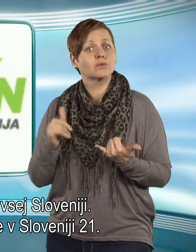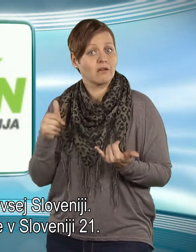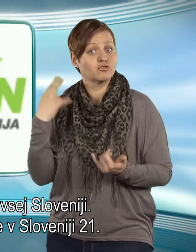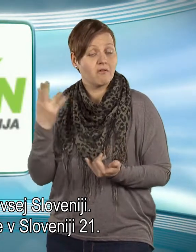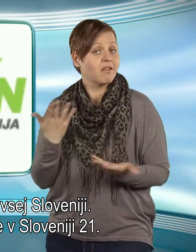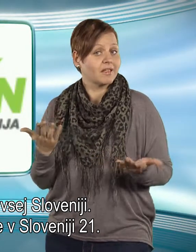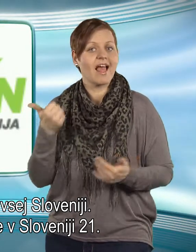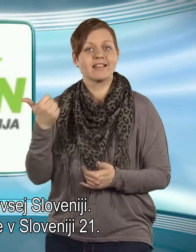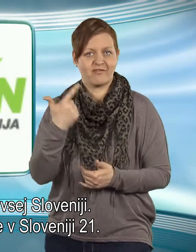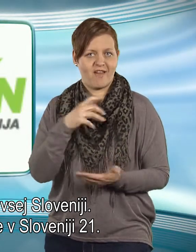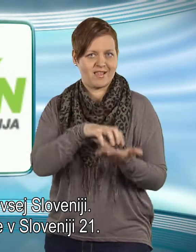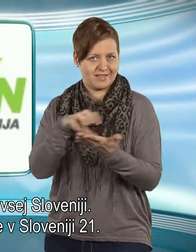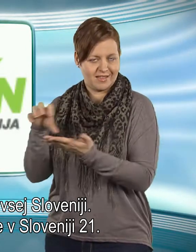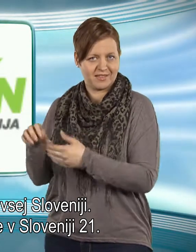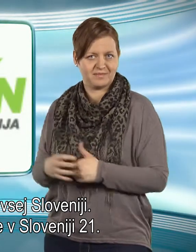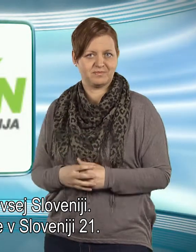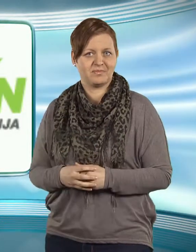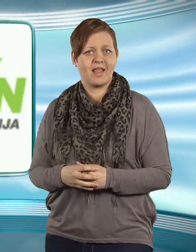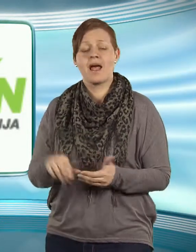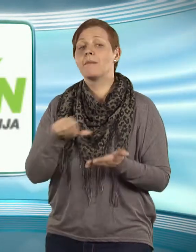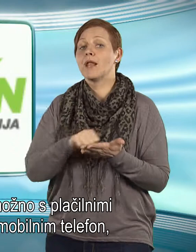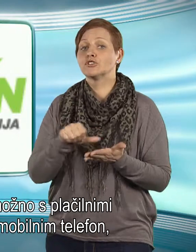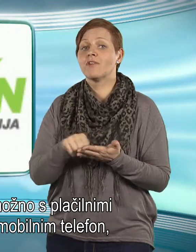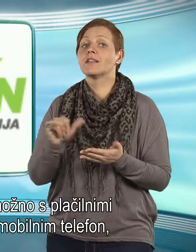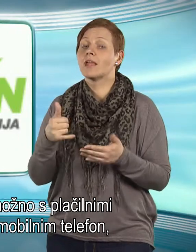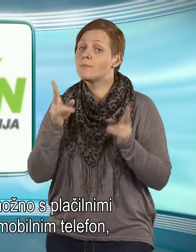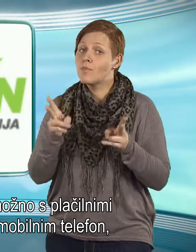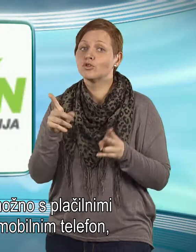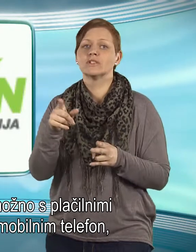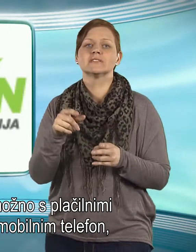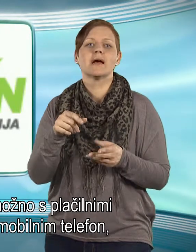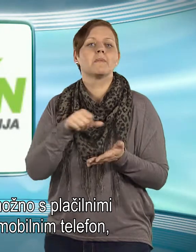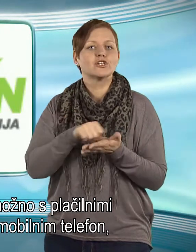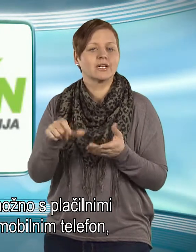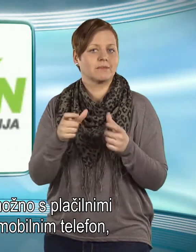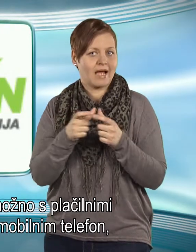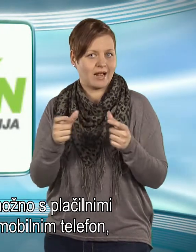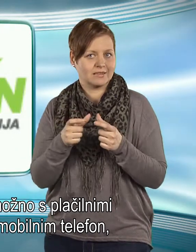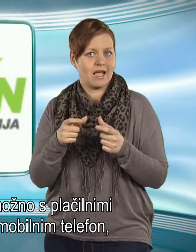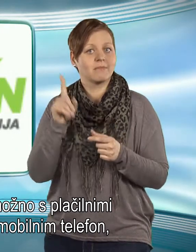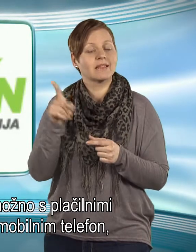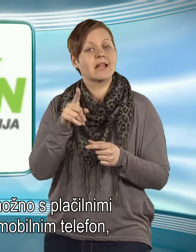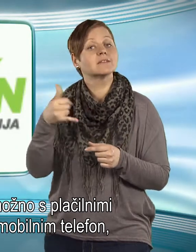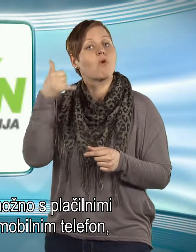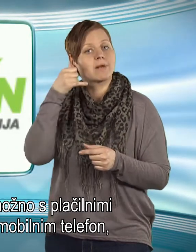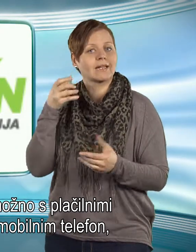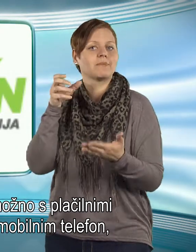Trenutno jih je v Sloveniji 21. Plačevanje je možno s plačilnimi karticami ter z mobilnim